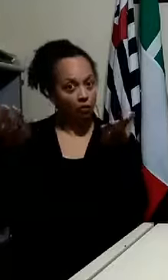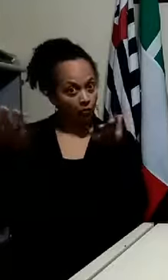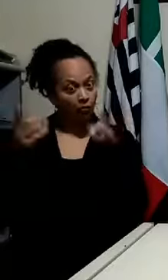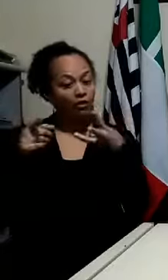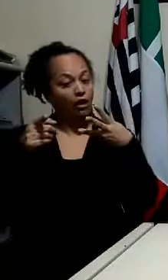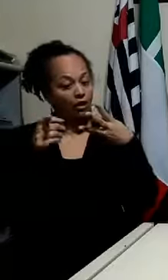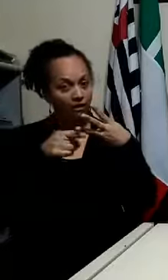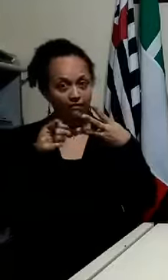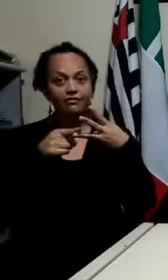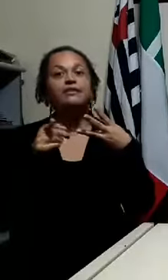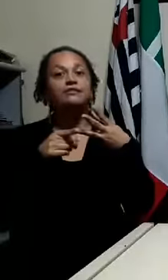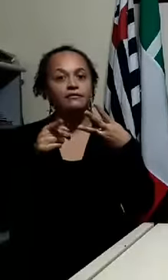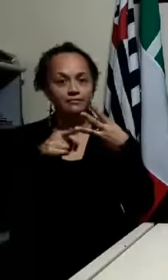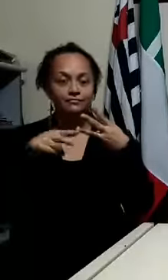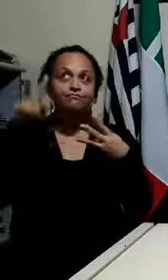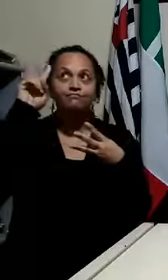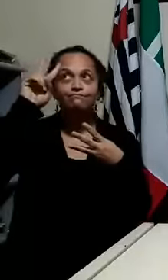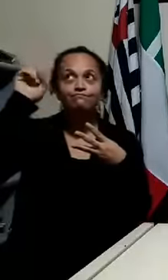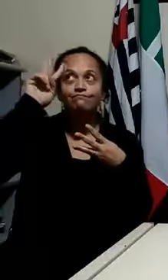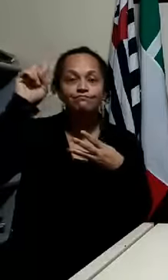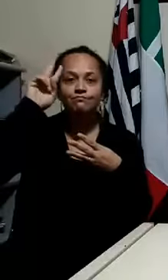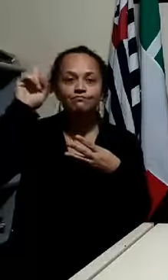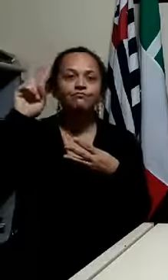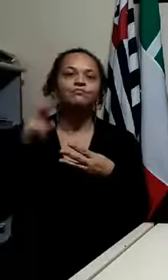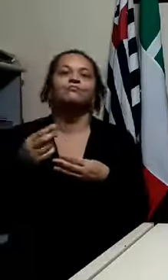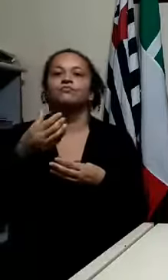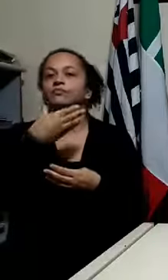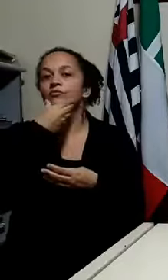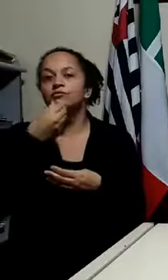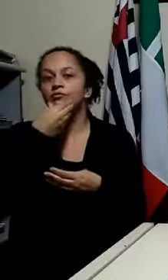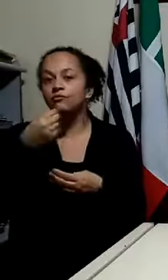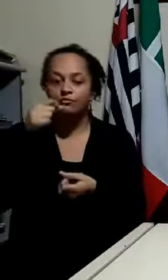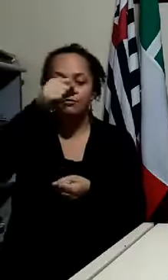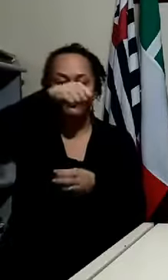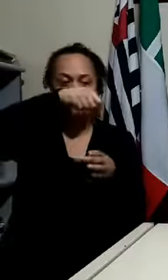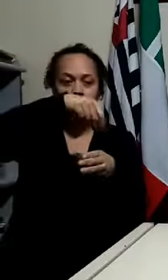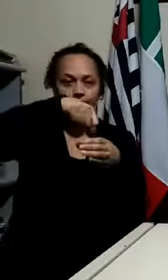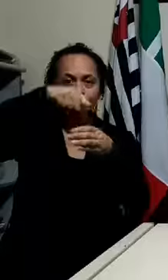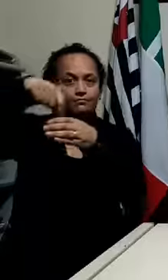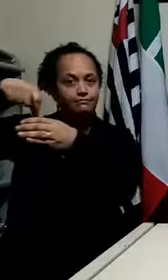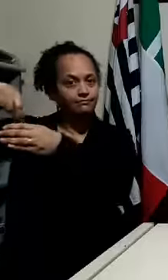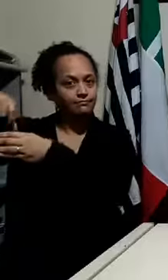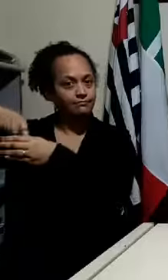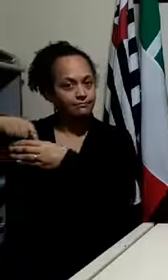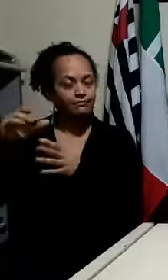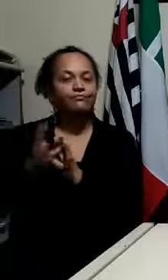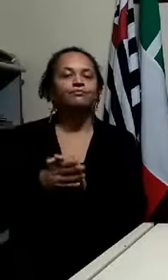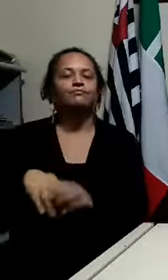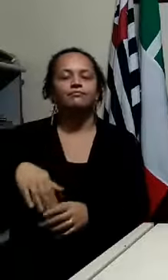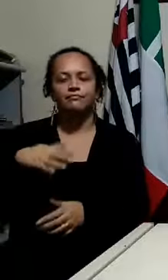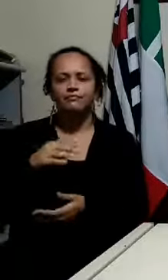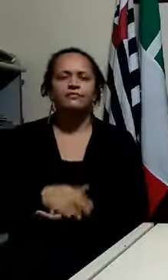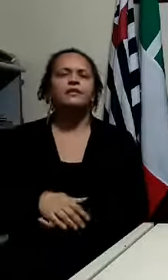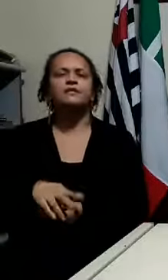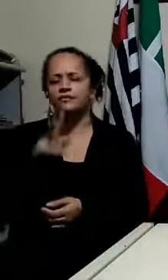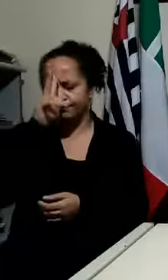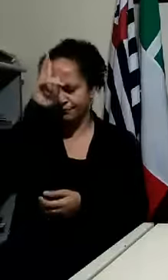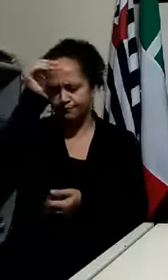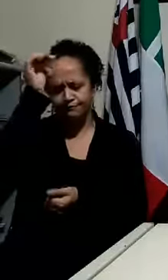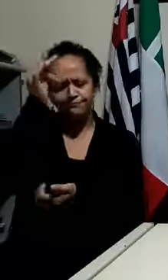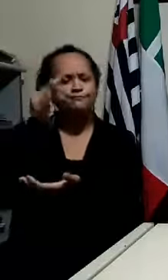terceira parte da parábola do semeador, né? E eu tenho certeza que vai ser muito edificante, vai abençoar a